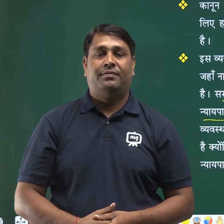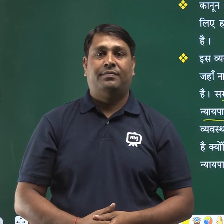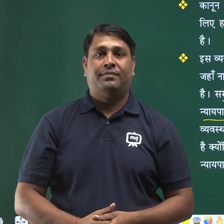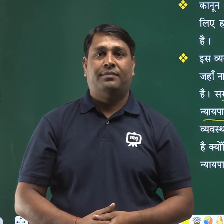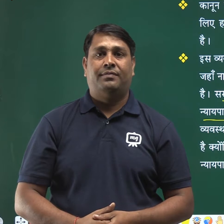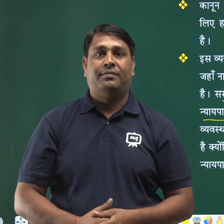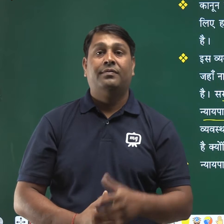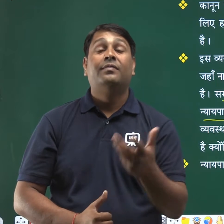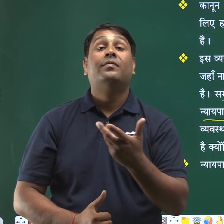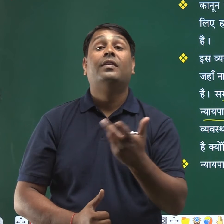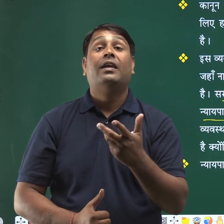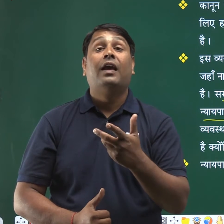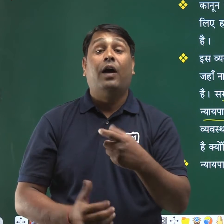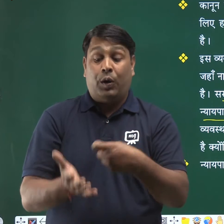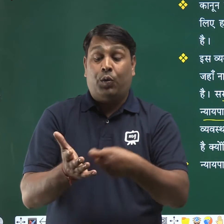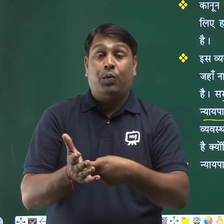क्या भूमिका है?